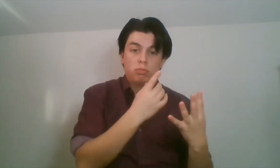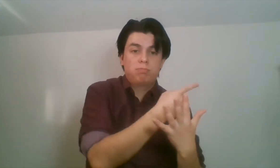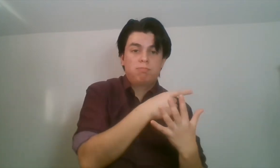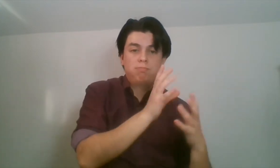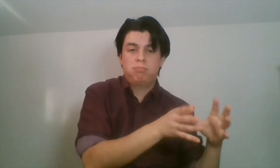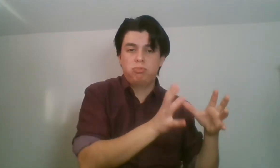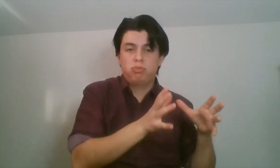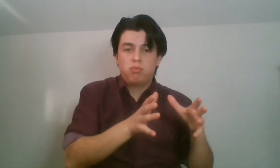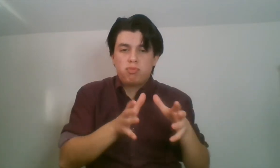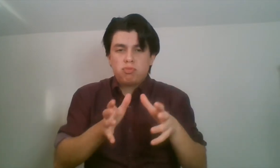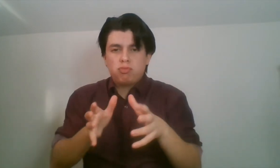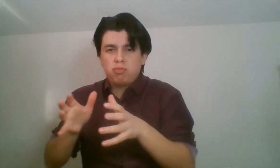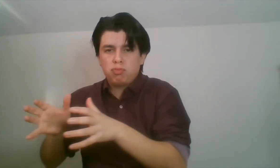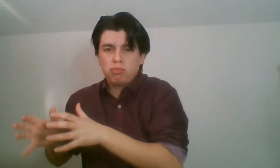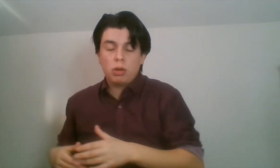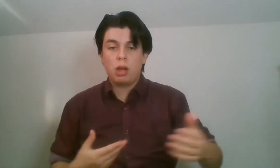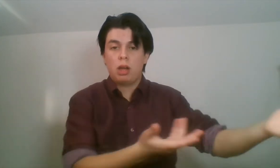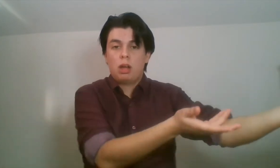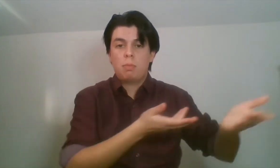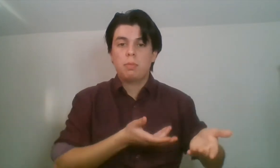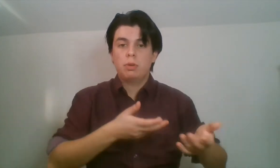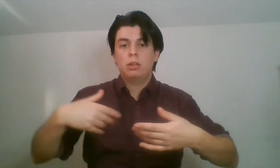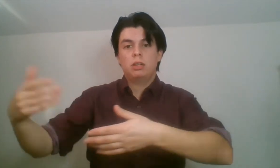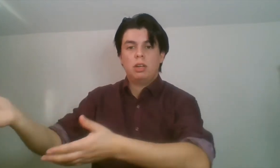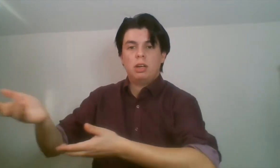los saqueadores, etc. Entonces ellos